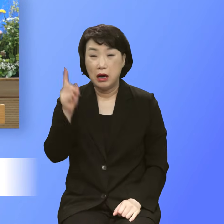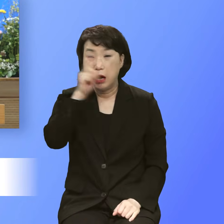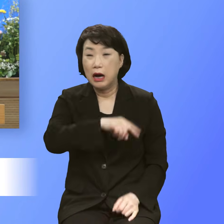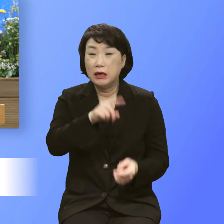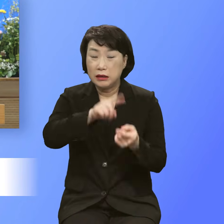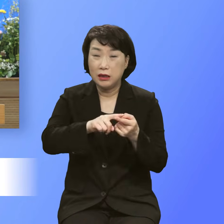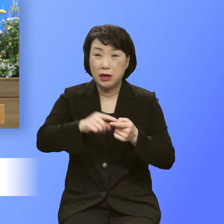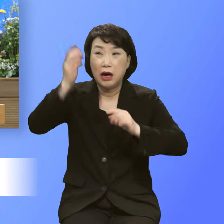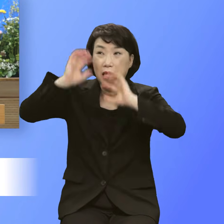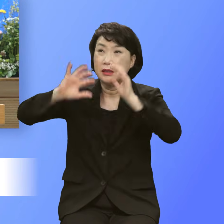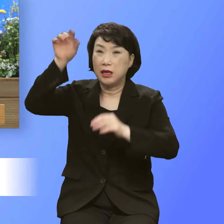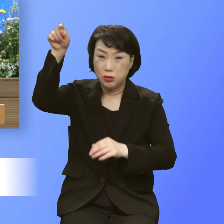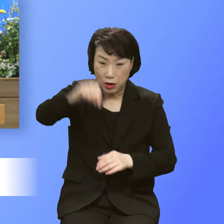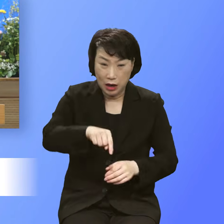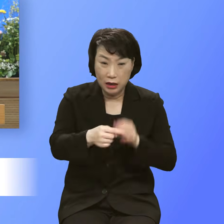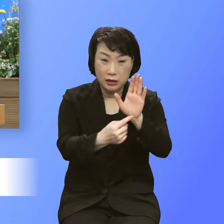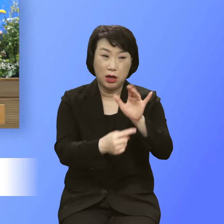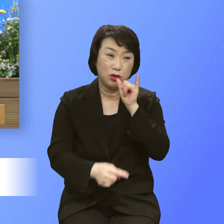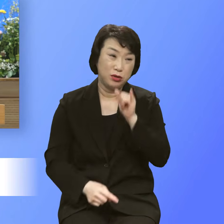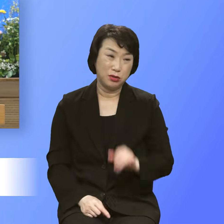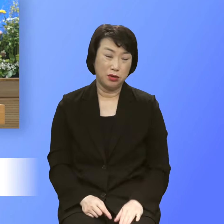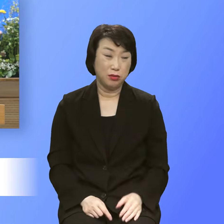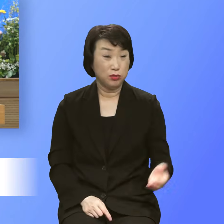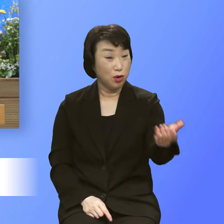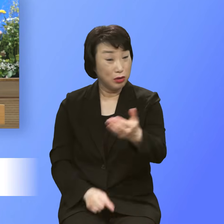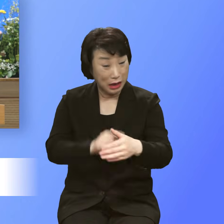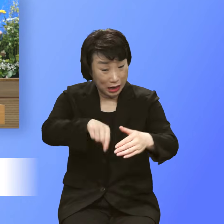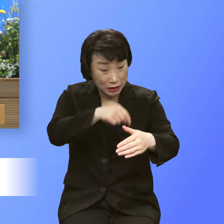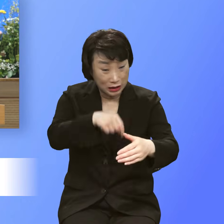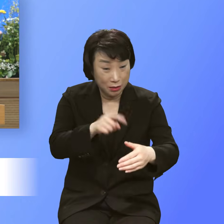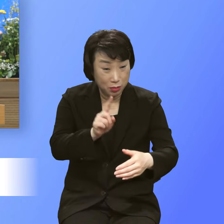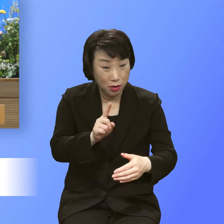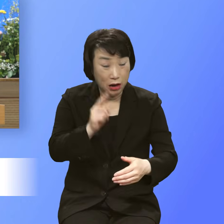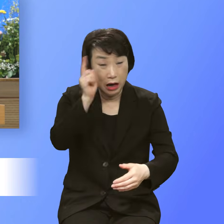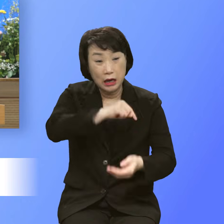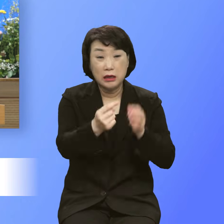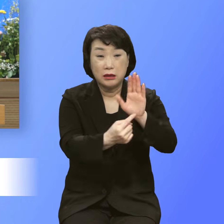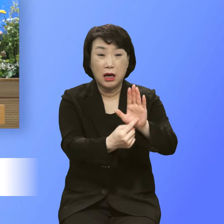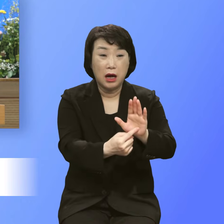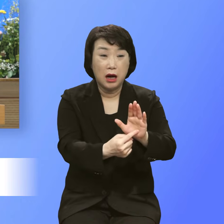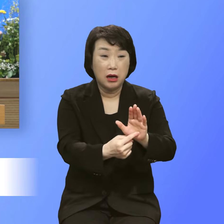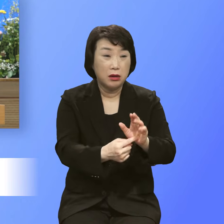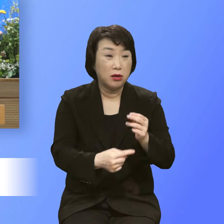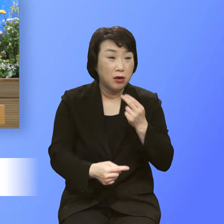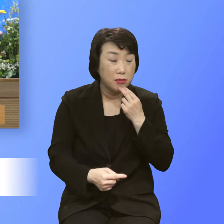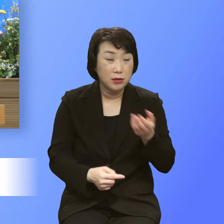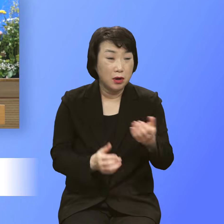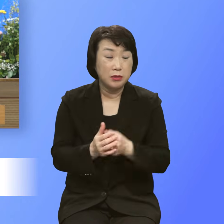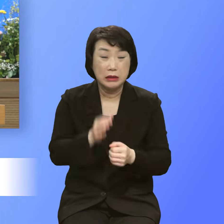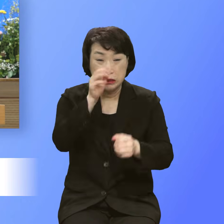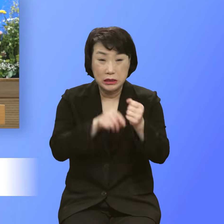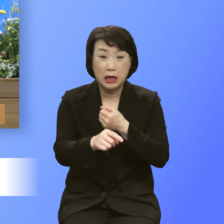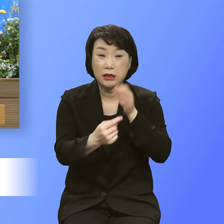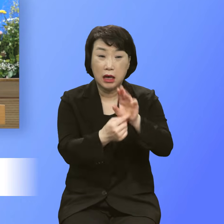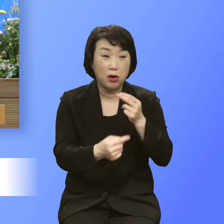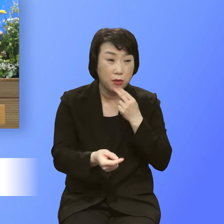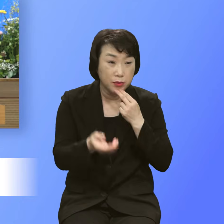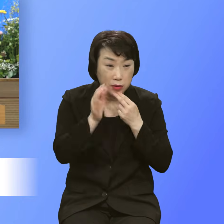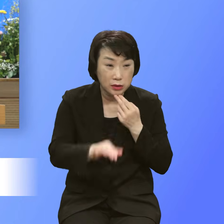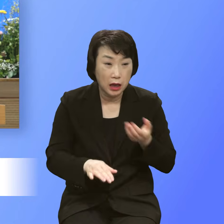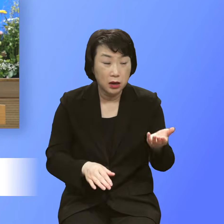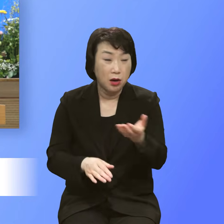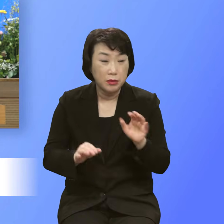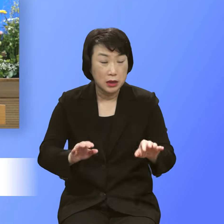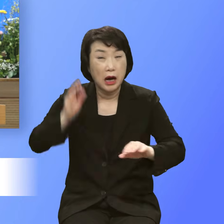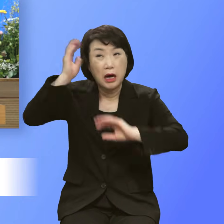불의에 대하여 하늘조차 나타나느냐. 너희들 속에는 불의가 나타나지 않고 진노가 나타나지 않지만